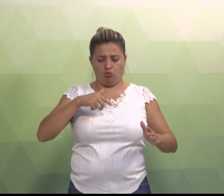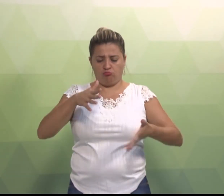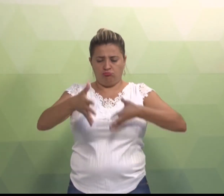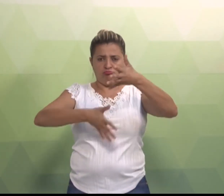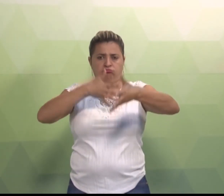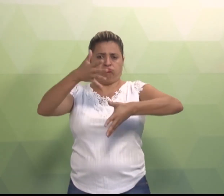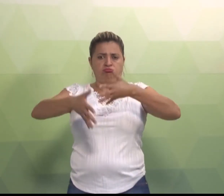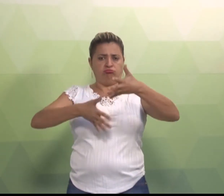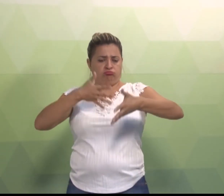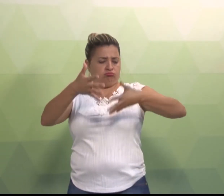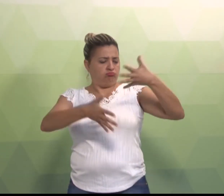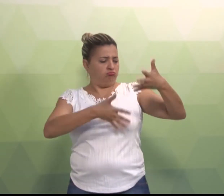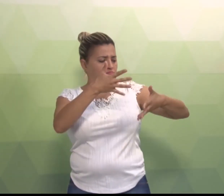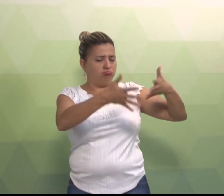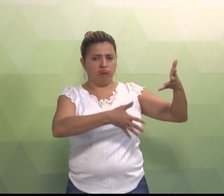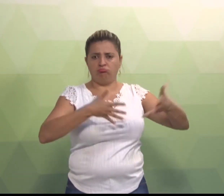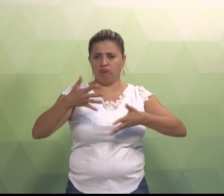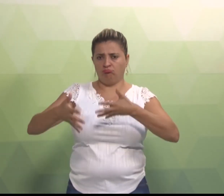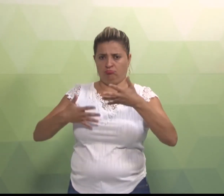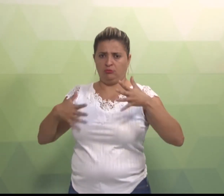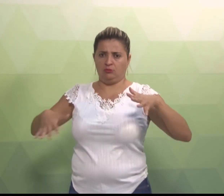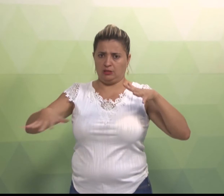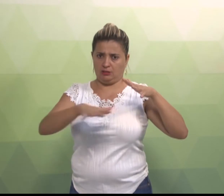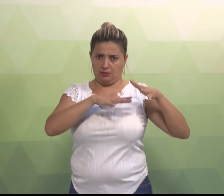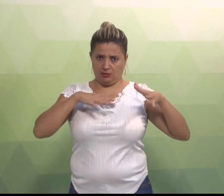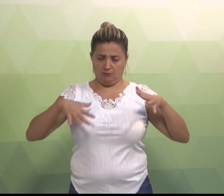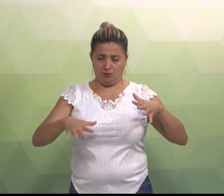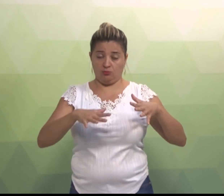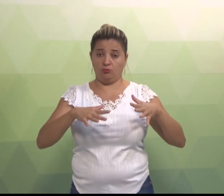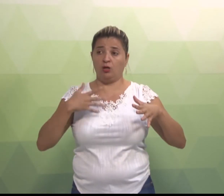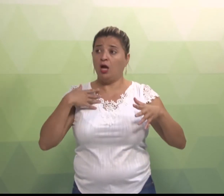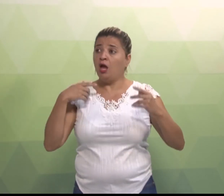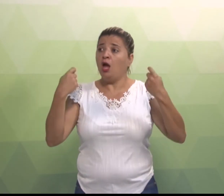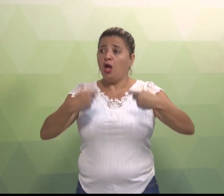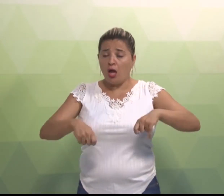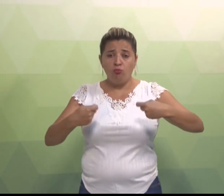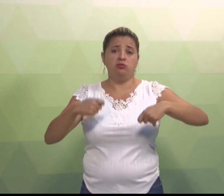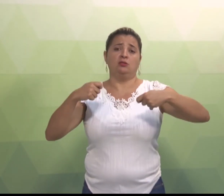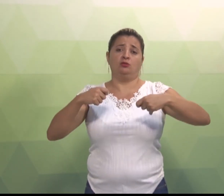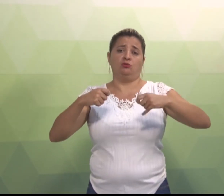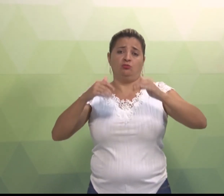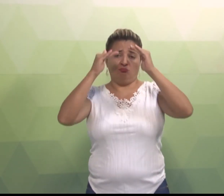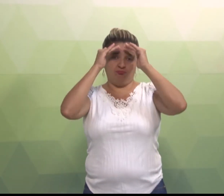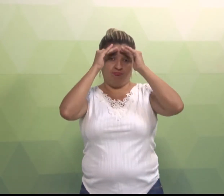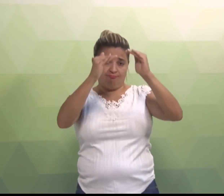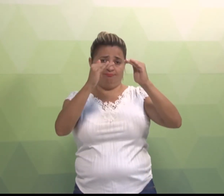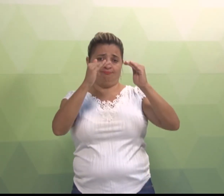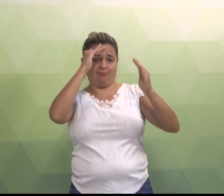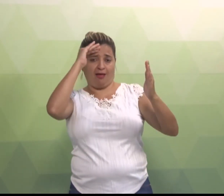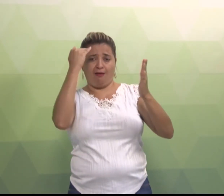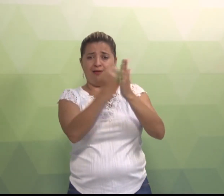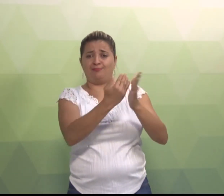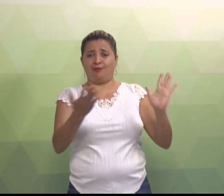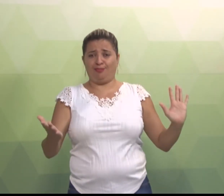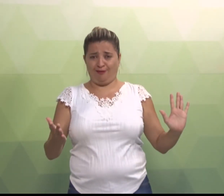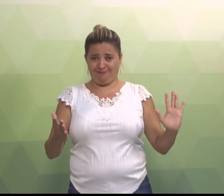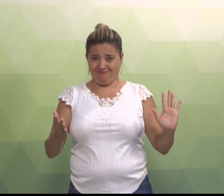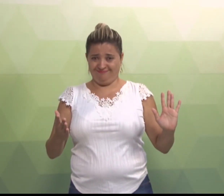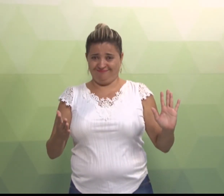ó, sinalizando dessa forma, nesse meio. Então, eu realmente preciso me atentar a esse